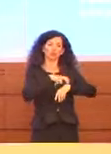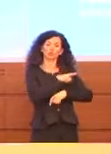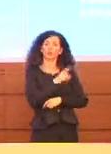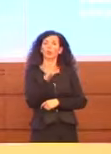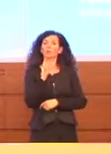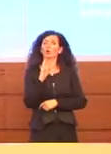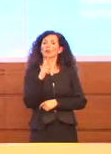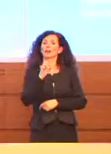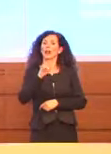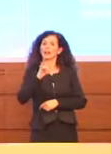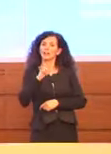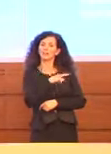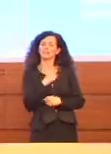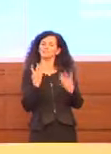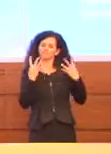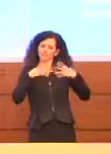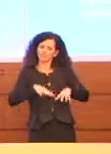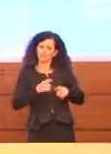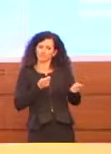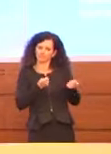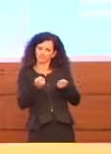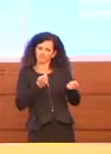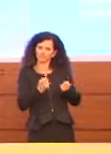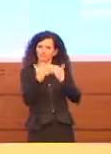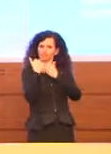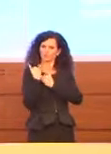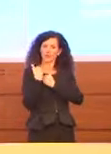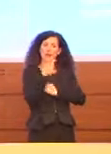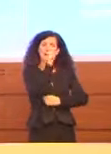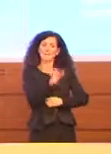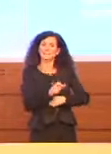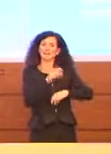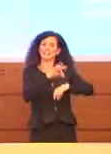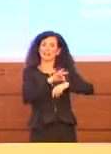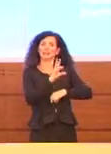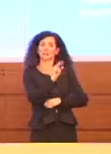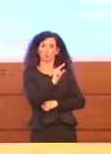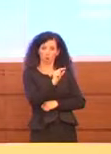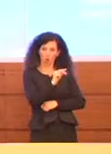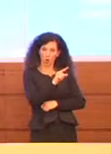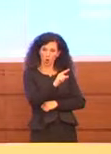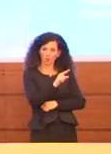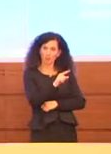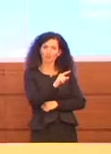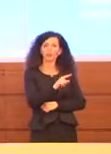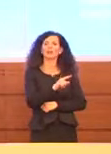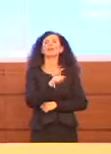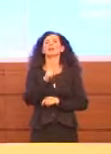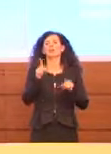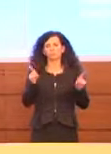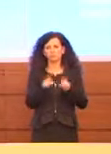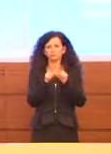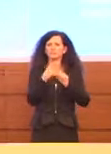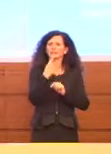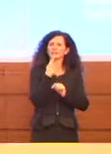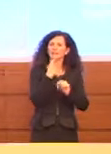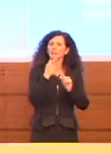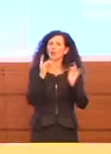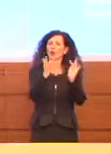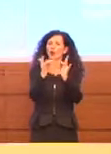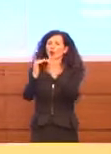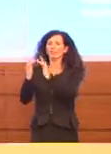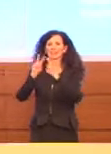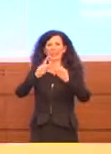avrà il carico sia dei pazienti nuovi che anche della identificazione dei contatti del compact raising